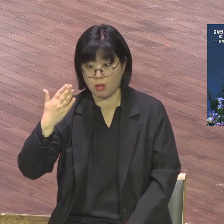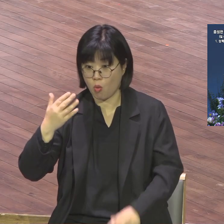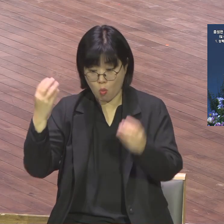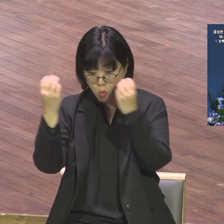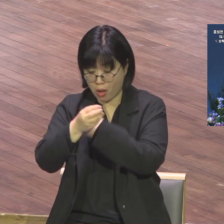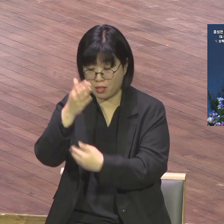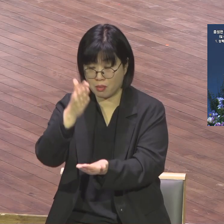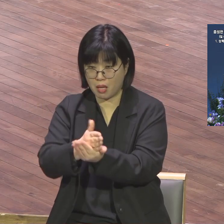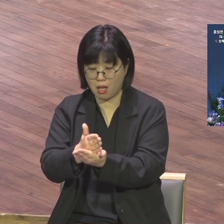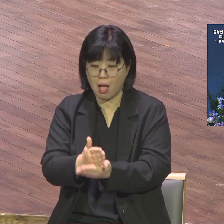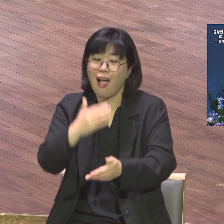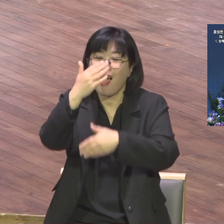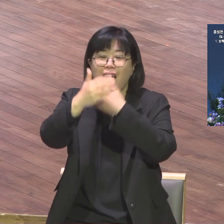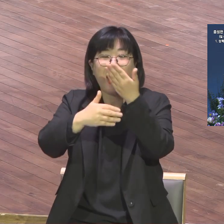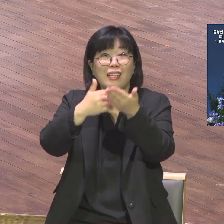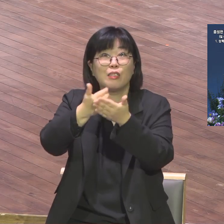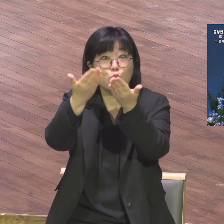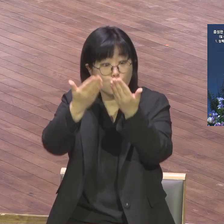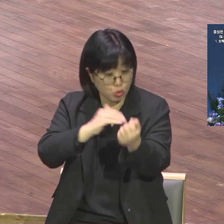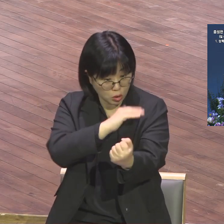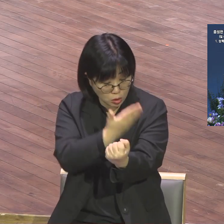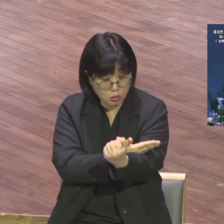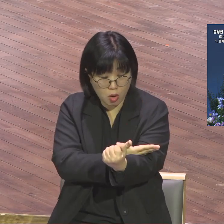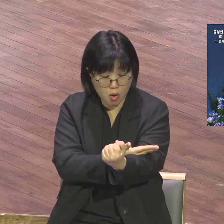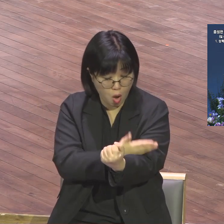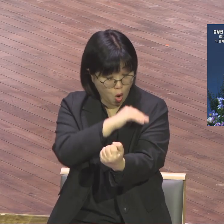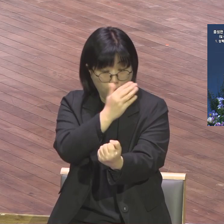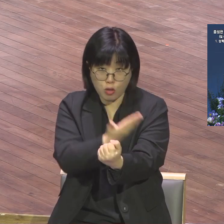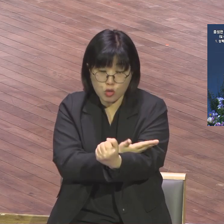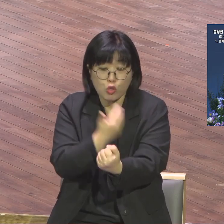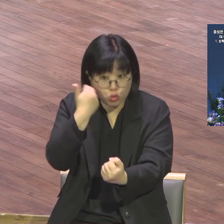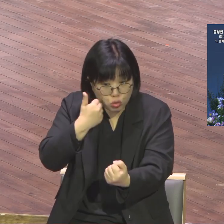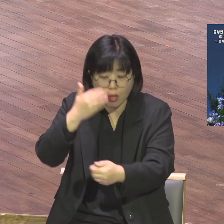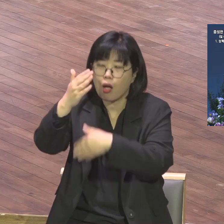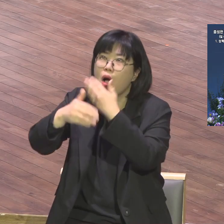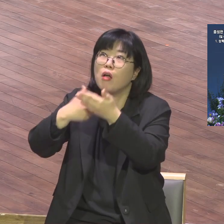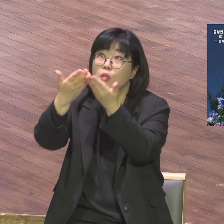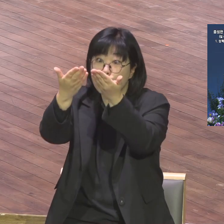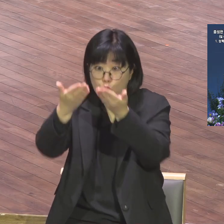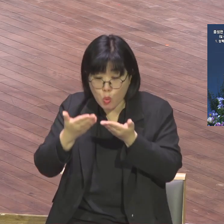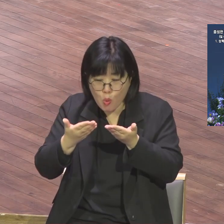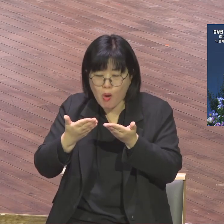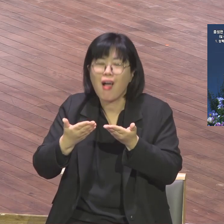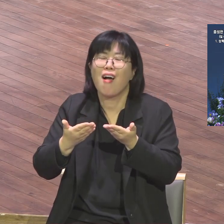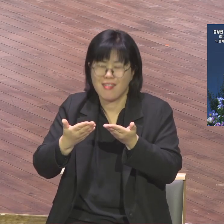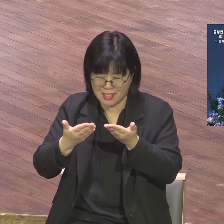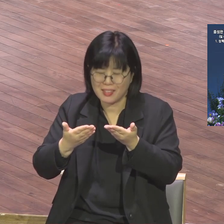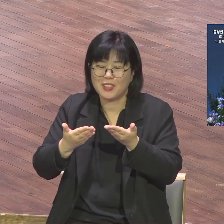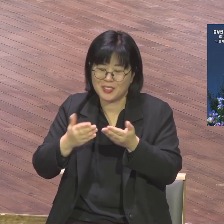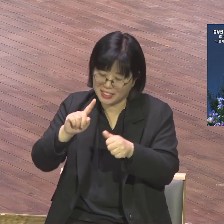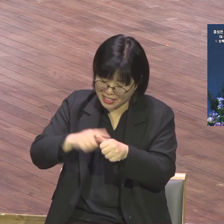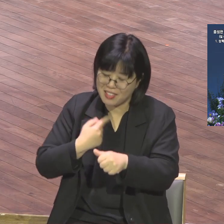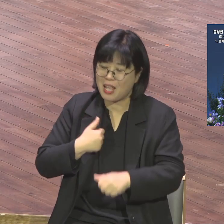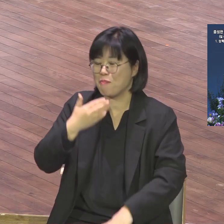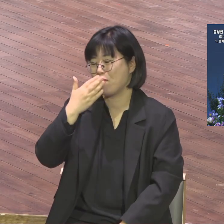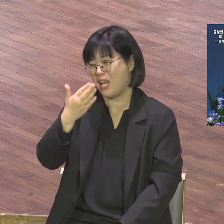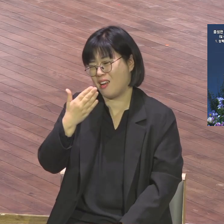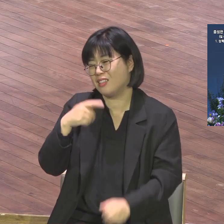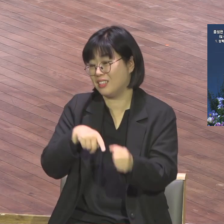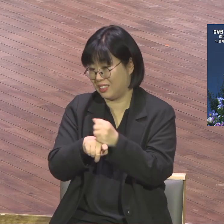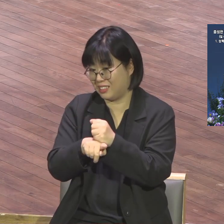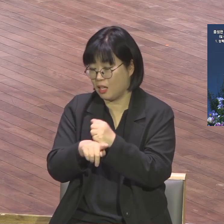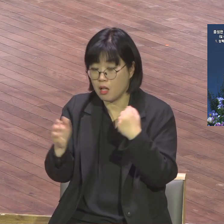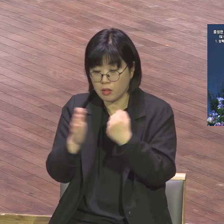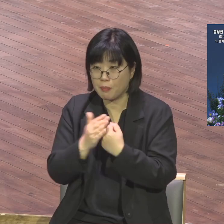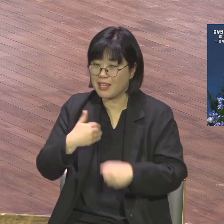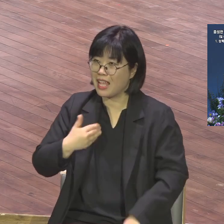전반부 내게 능력 주시는 자, 이게 중요한 거예요. 그분의 힘을 좀 얻으시기 바랍니다. 그분의 도움을